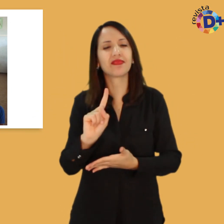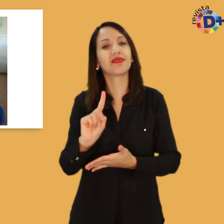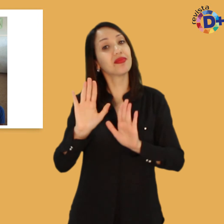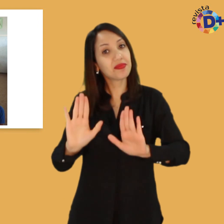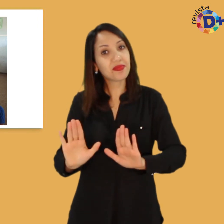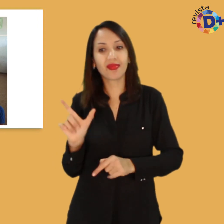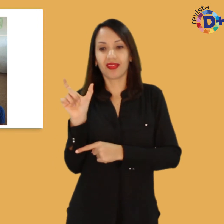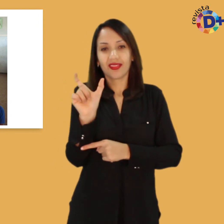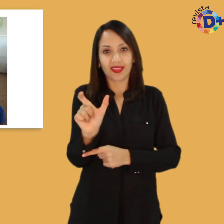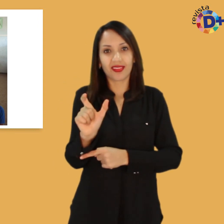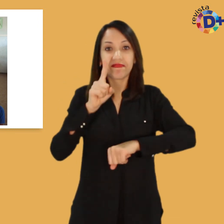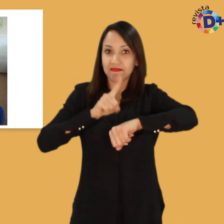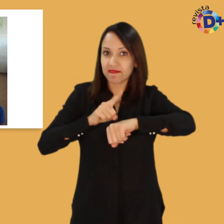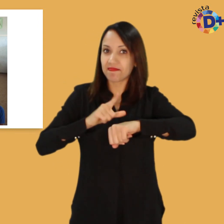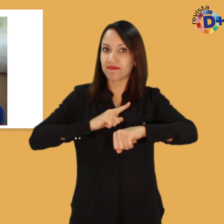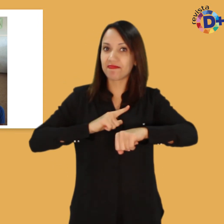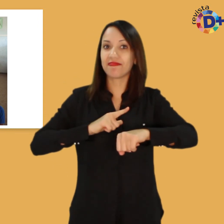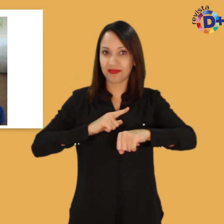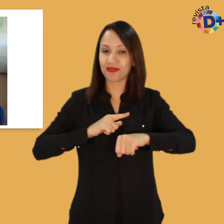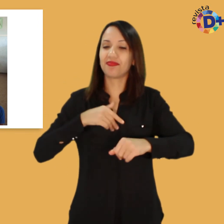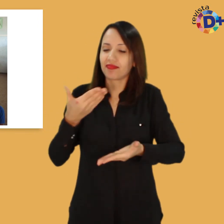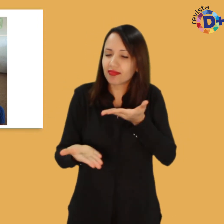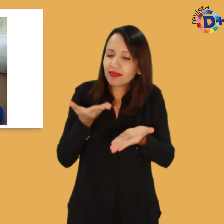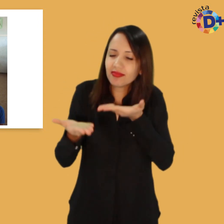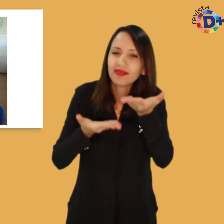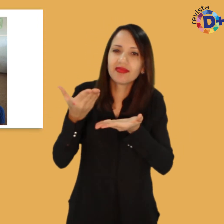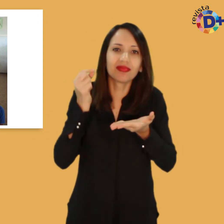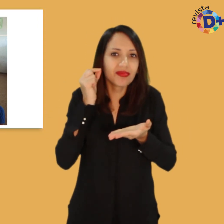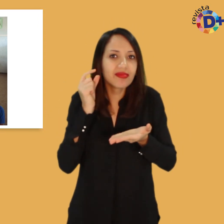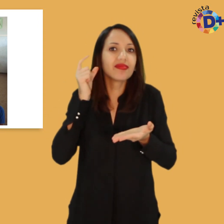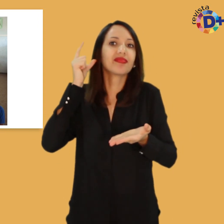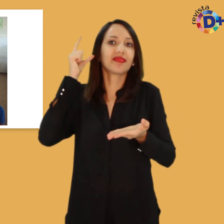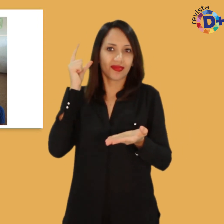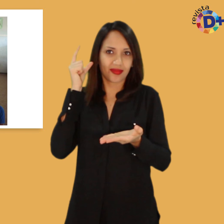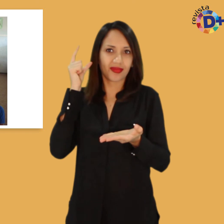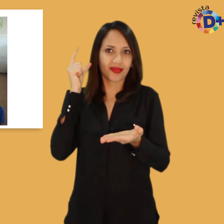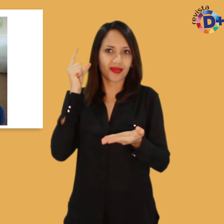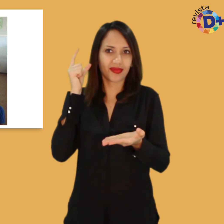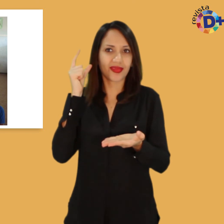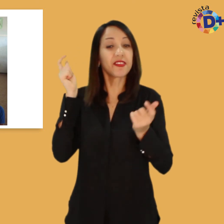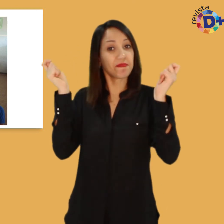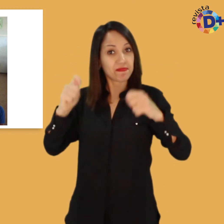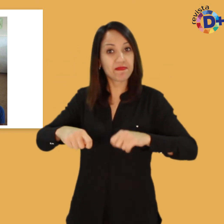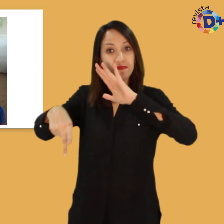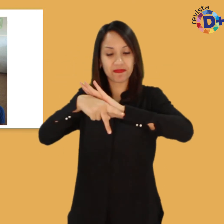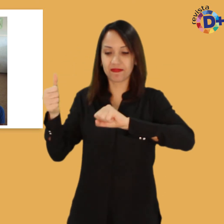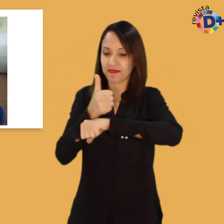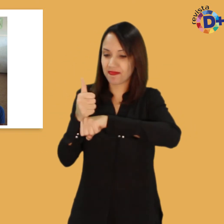uma intervenção de reabilitação da audição do indivíduo, o que é competência dos profissionais da